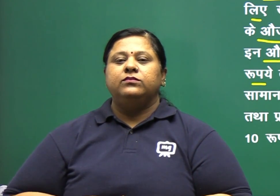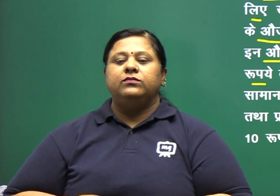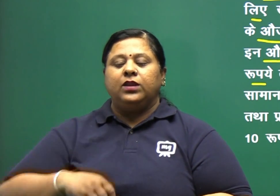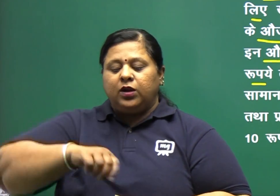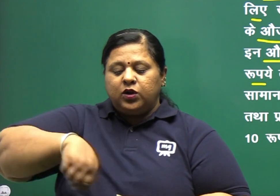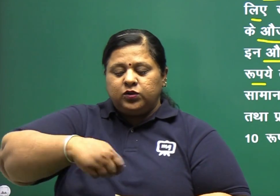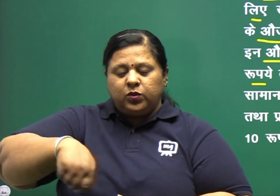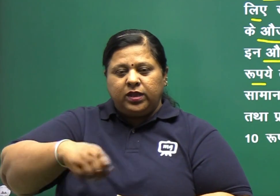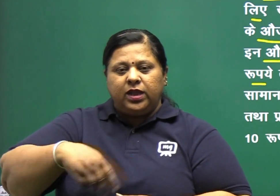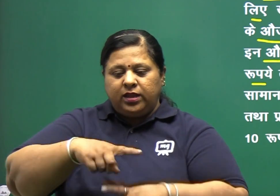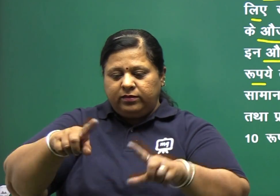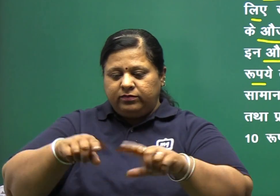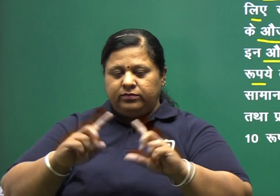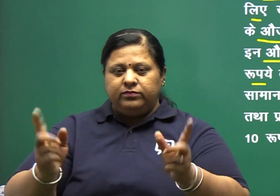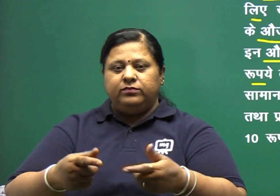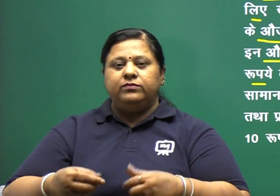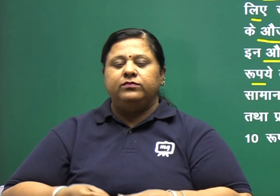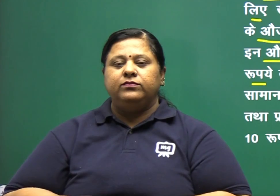रसोई के